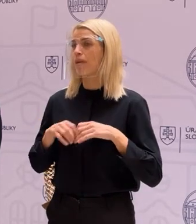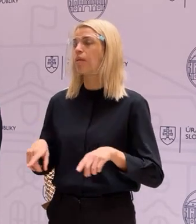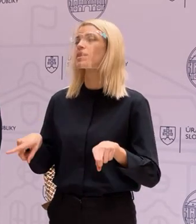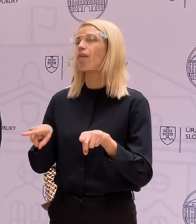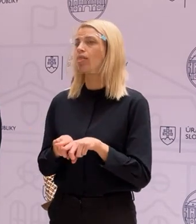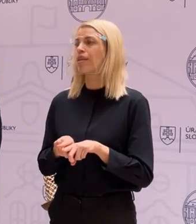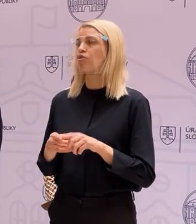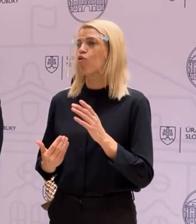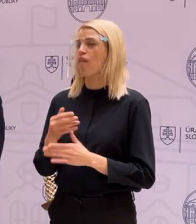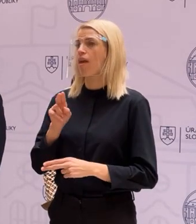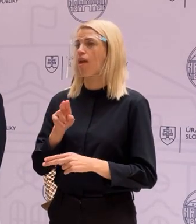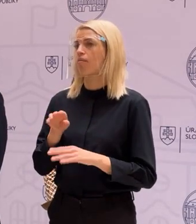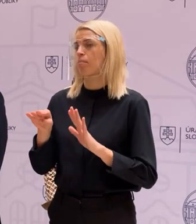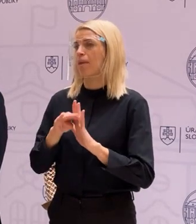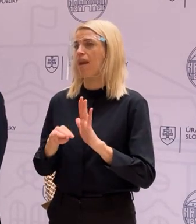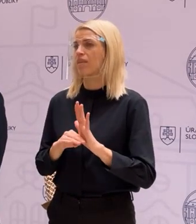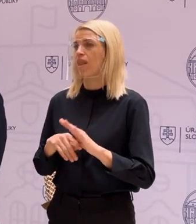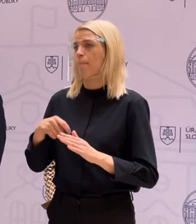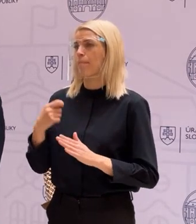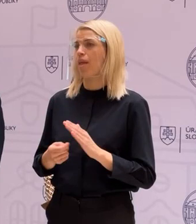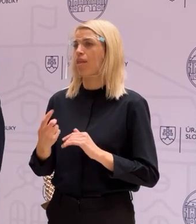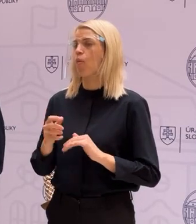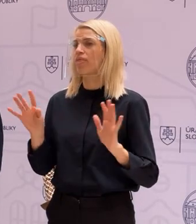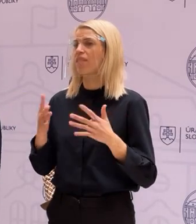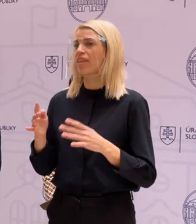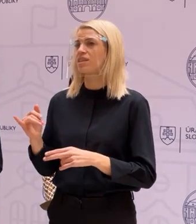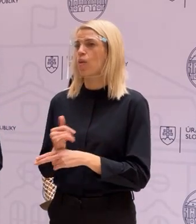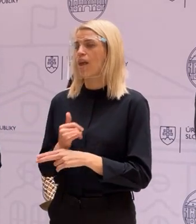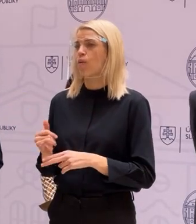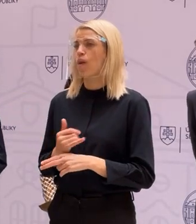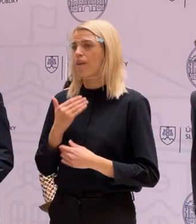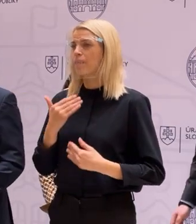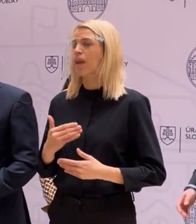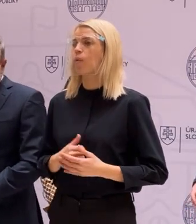o nových pravidlách, ktoré budú platné, ako som povedal, 19.1. Ďakujem.